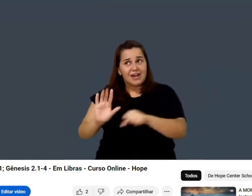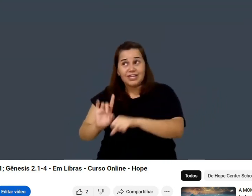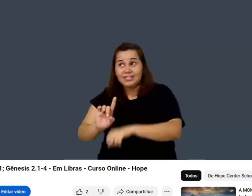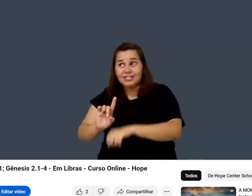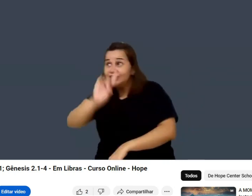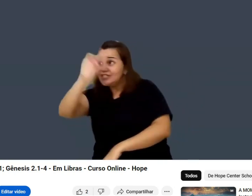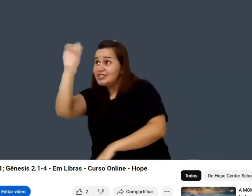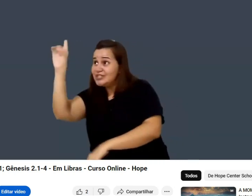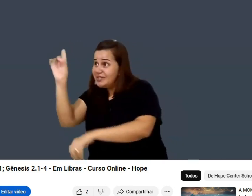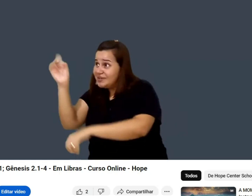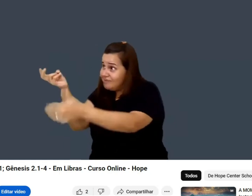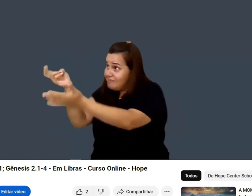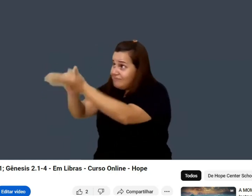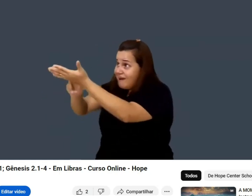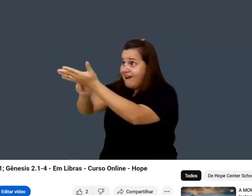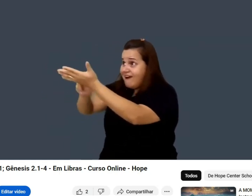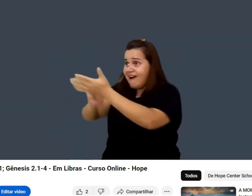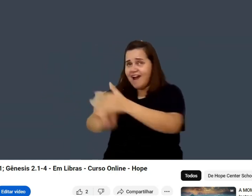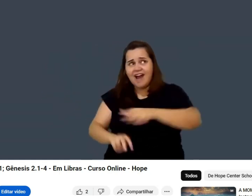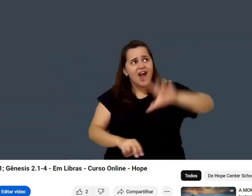a lua.